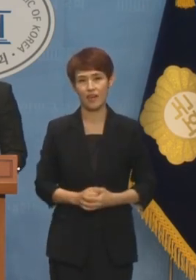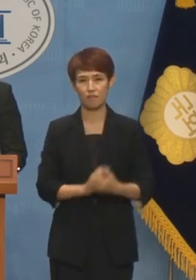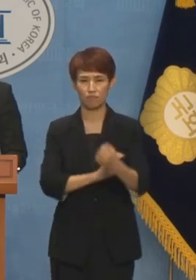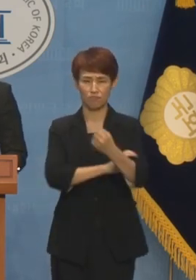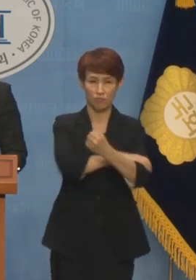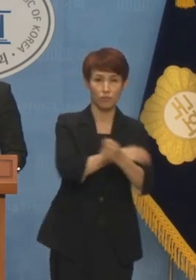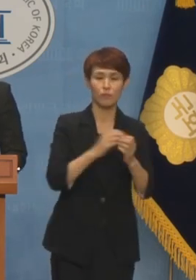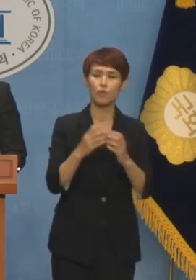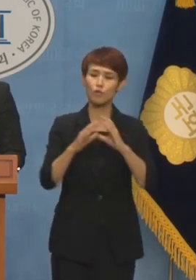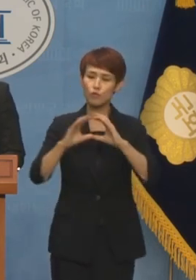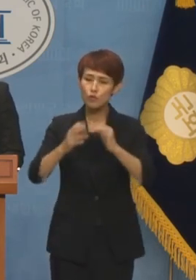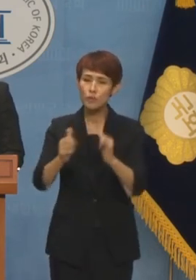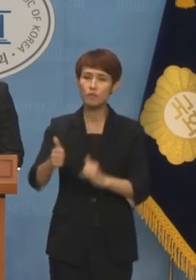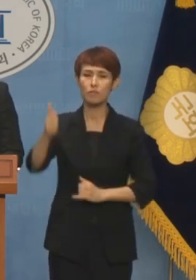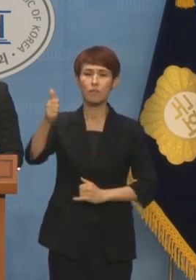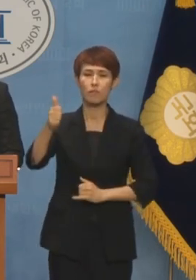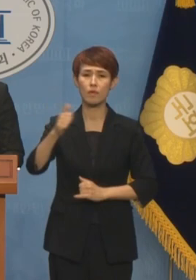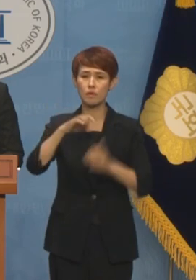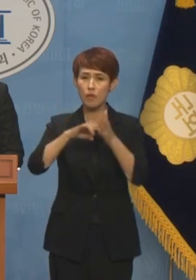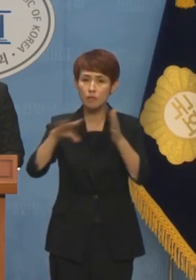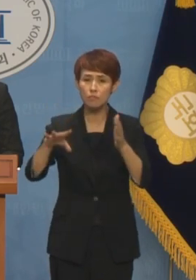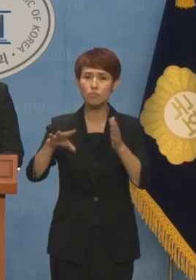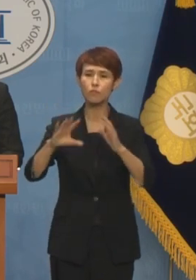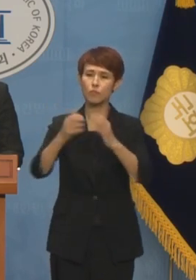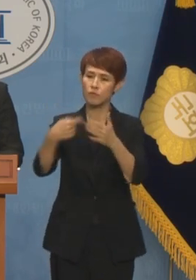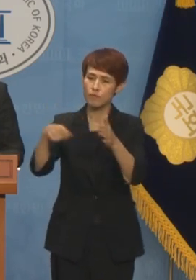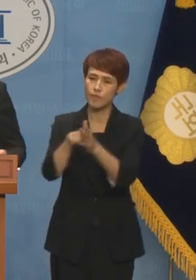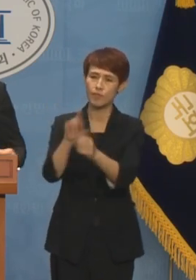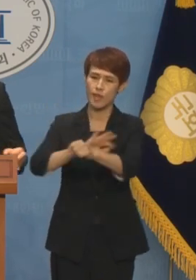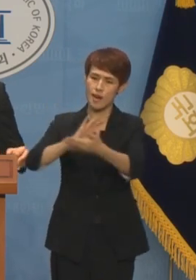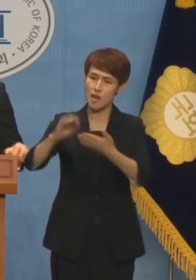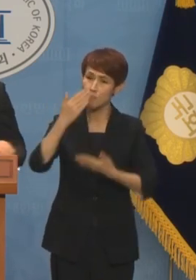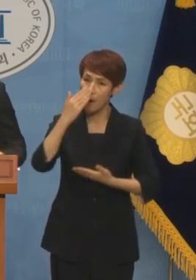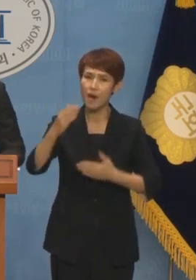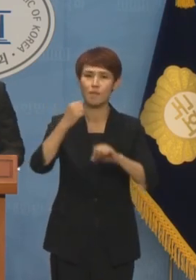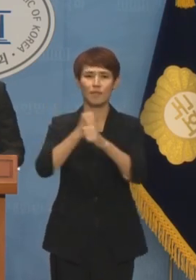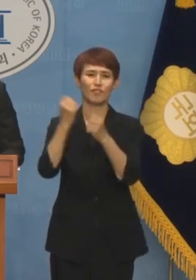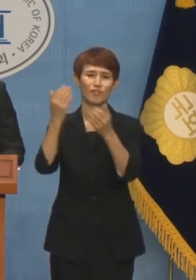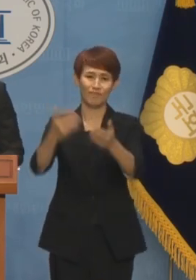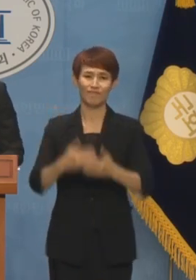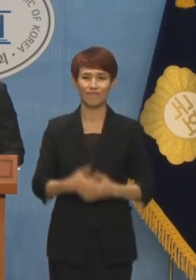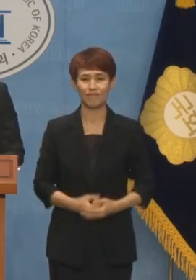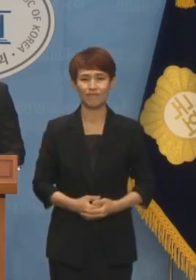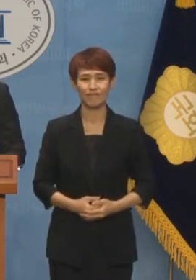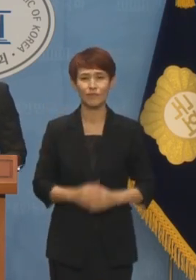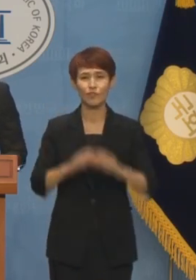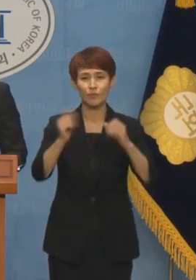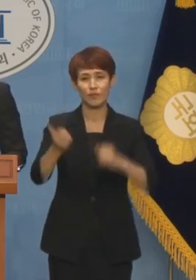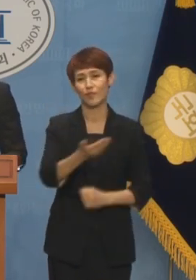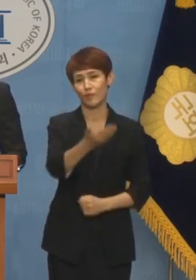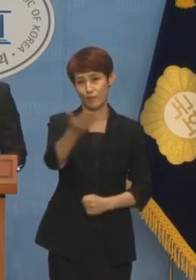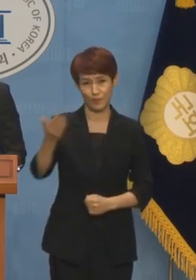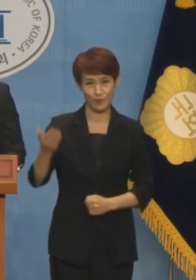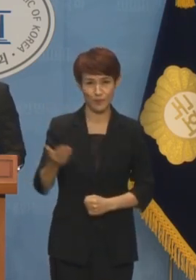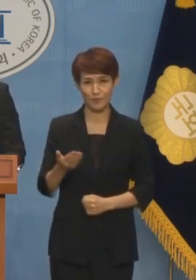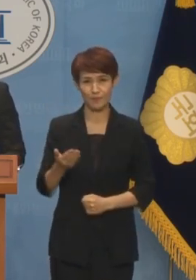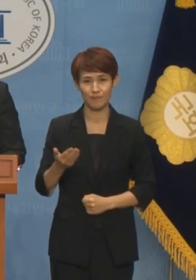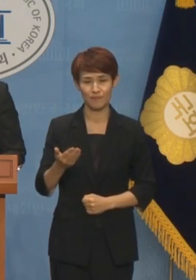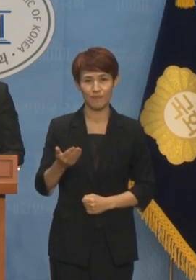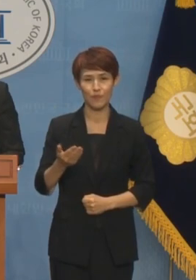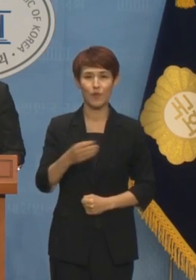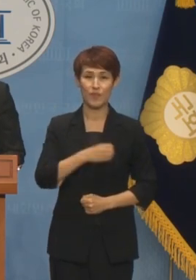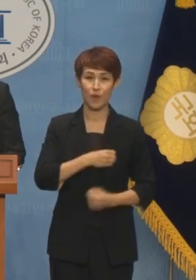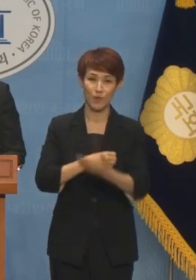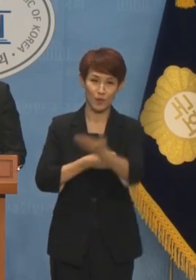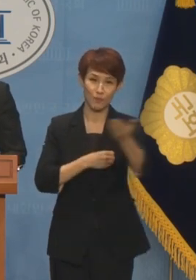같은 세금이 절박한 국민들을 위해 제대로 쓰일 수 있도록 하겠습니다. 존경하는 국민 여러분, 그리고 사랑하는